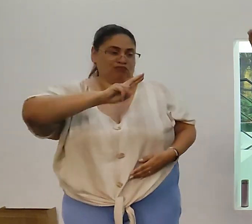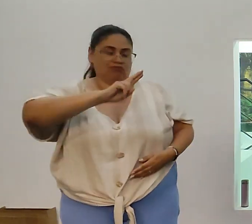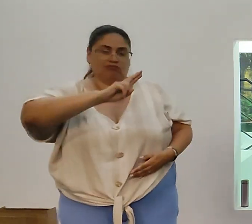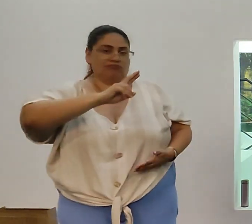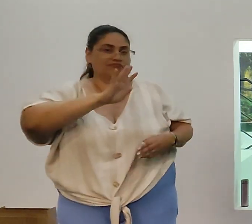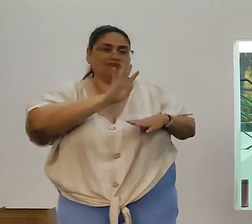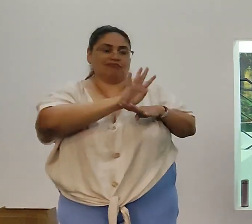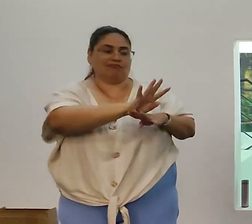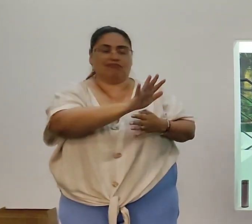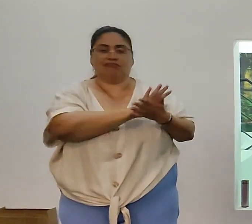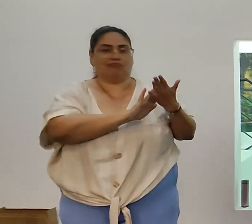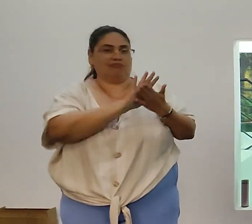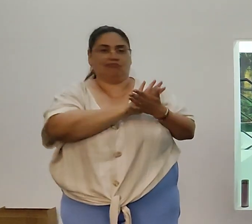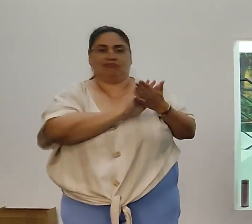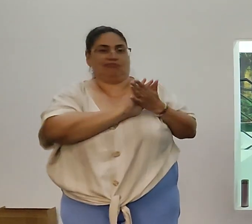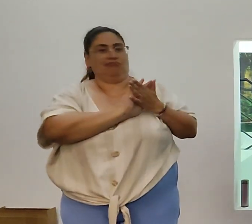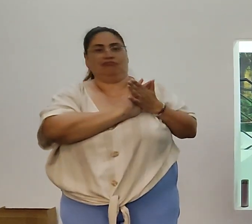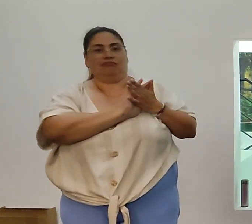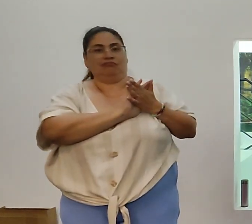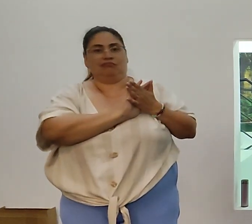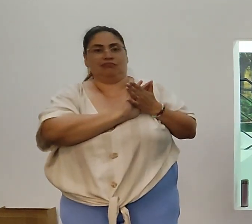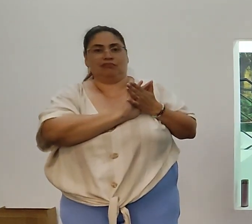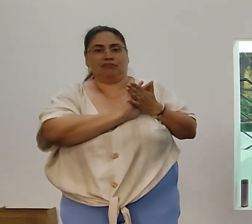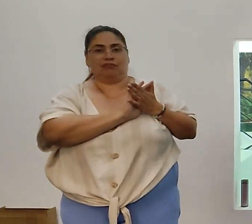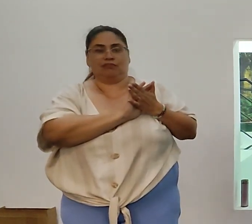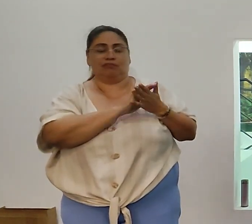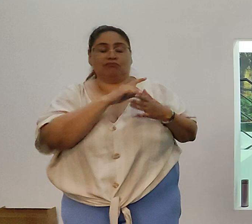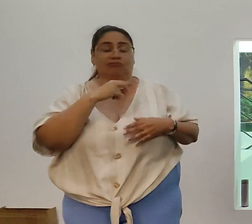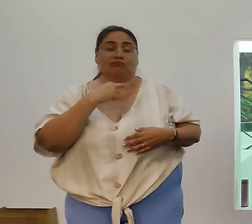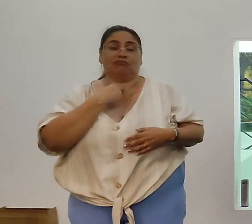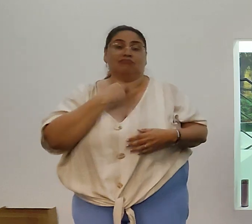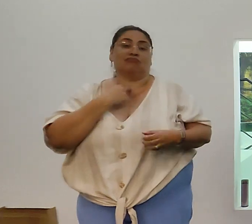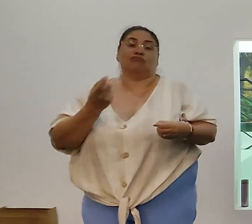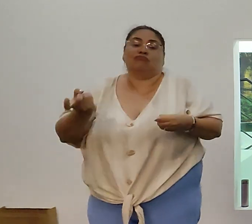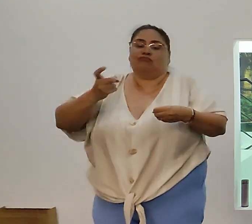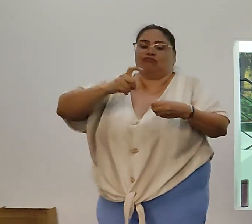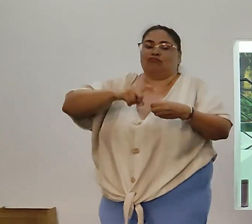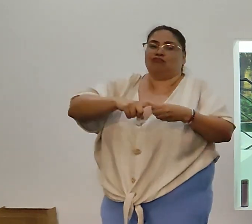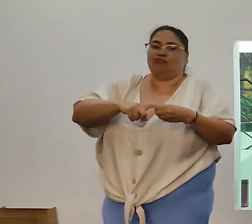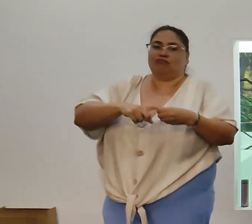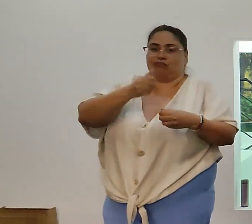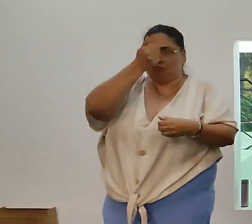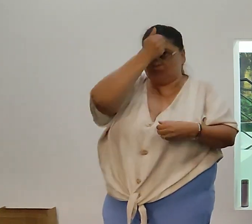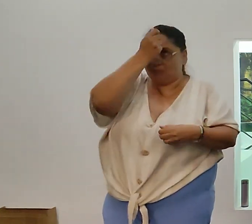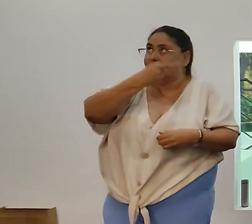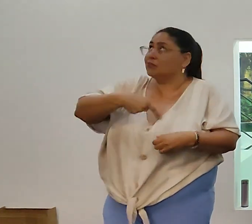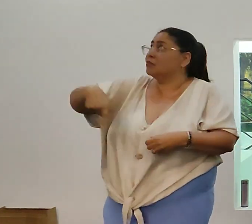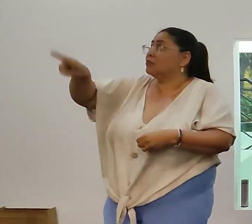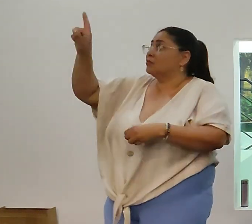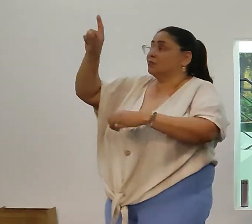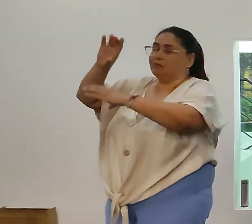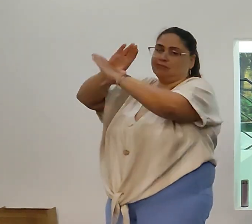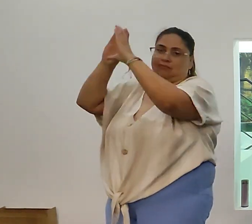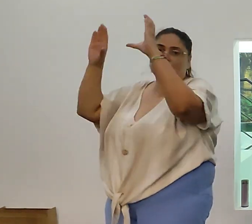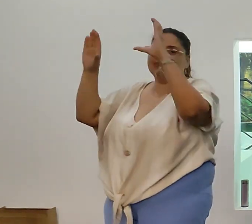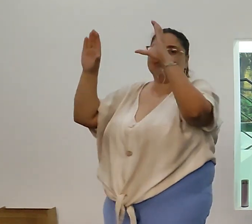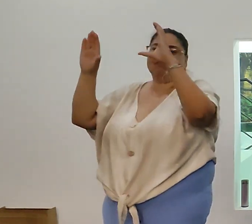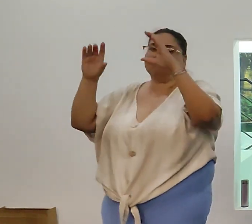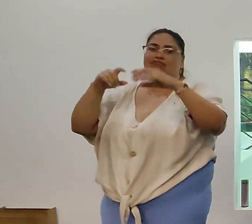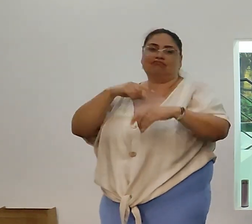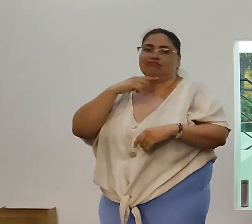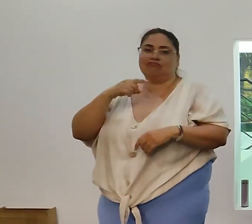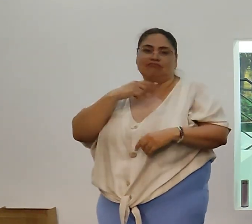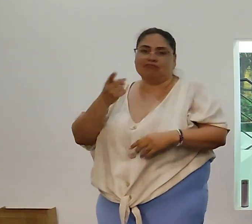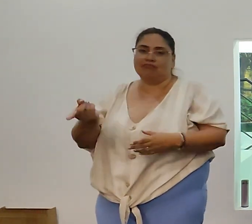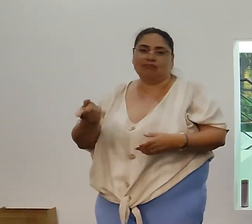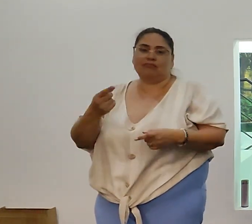é irreversível. É irreversível para aquele que foi condenado ir para o céu. Não adianta